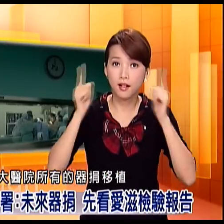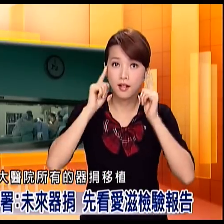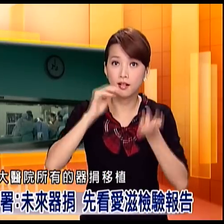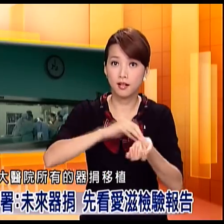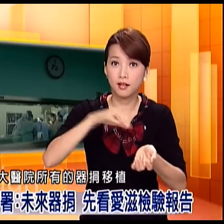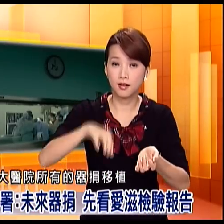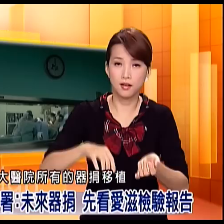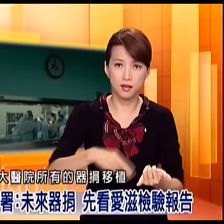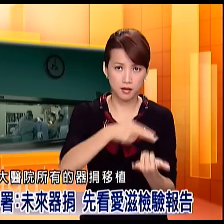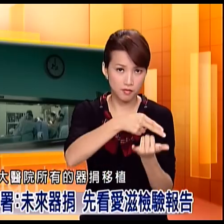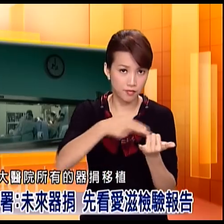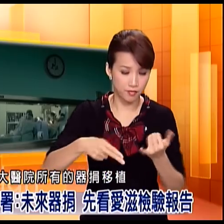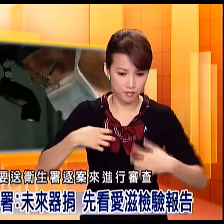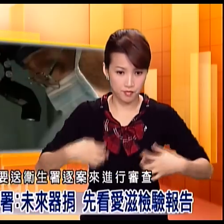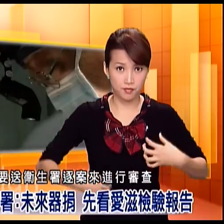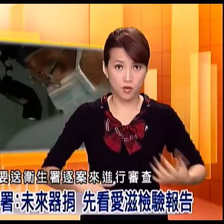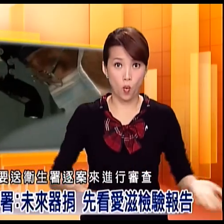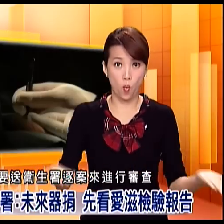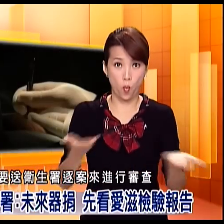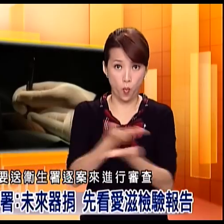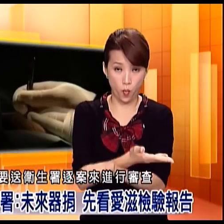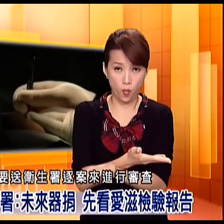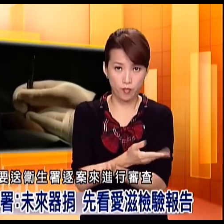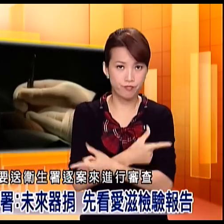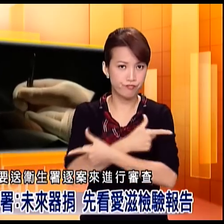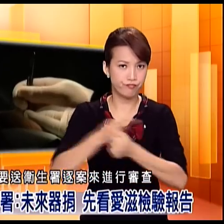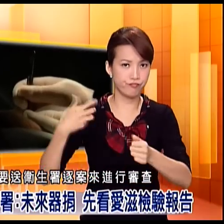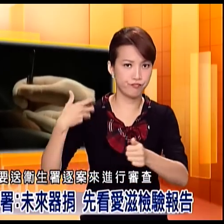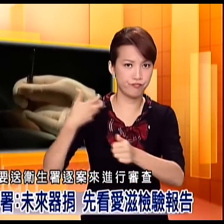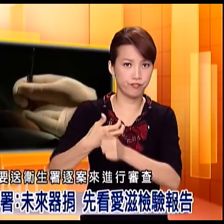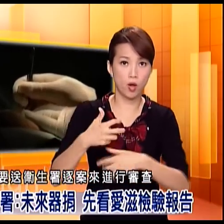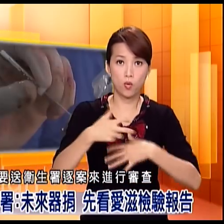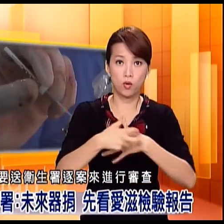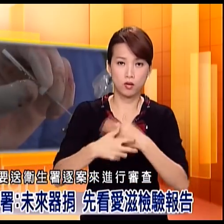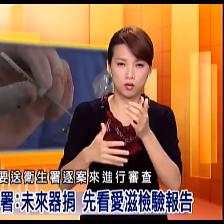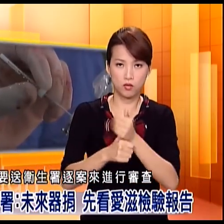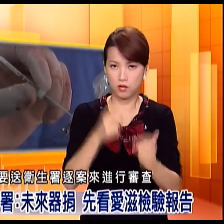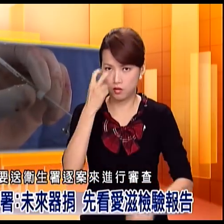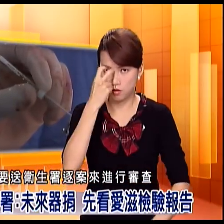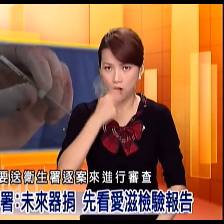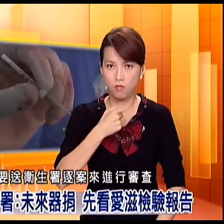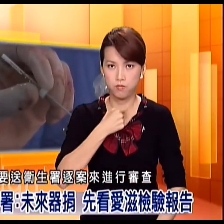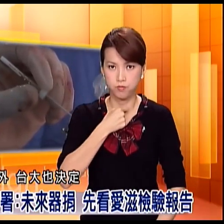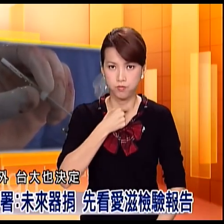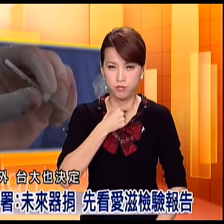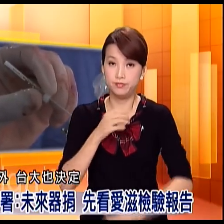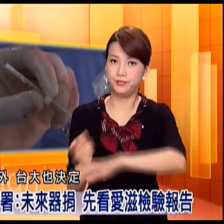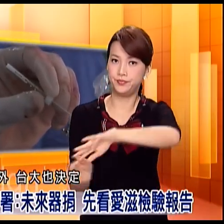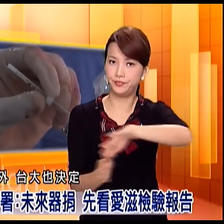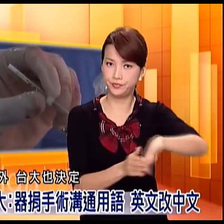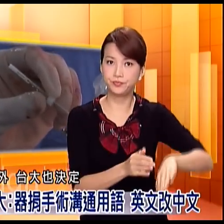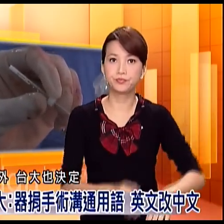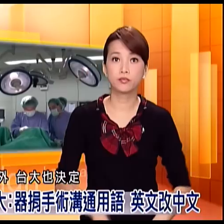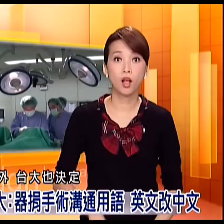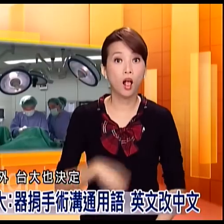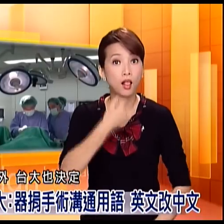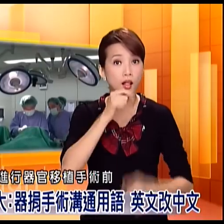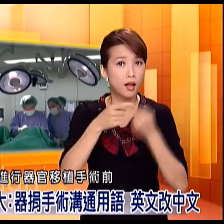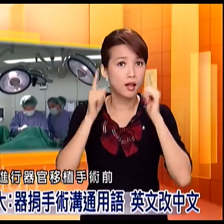的器官移植都要送卫生署逐案来进行审查。另外台大也决定 要进行